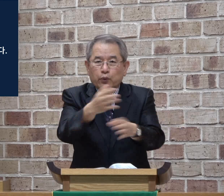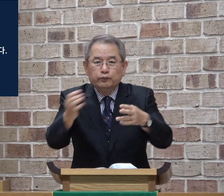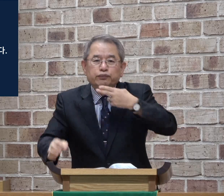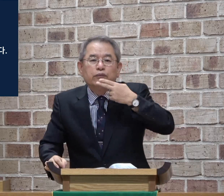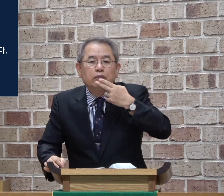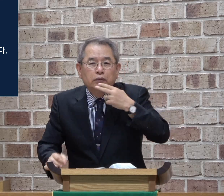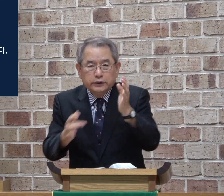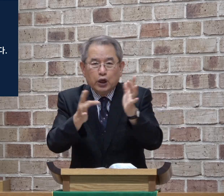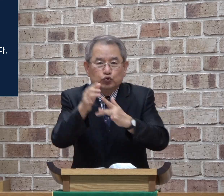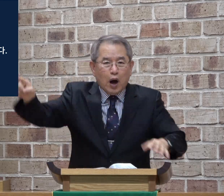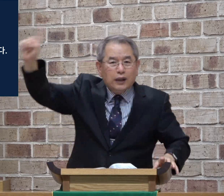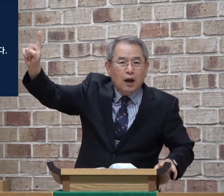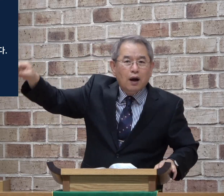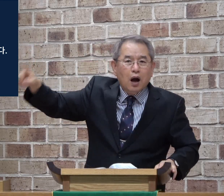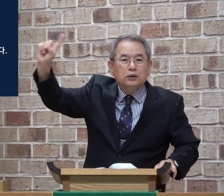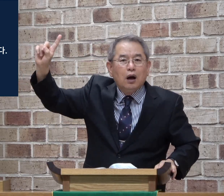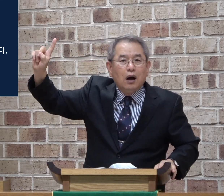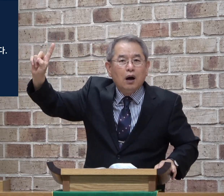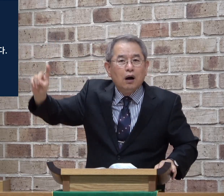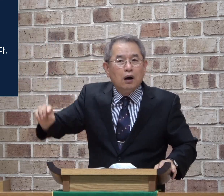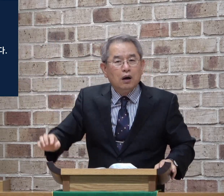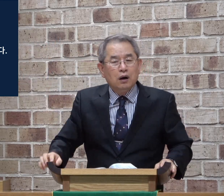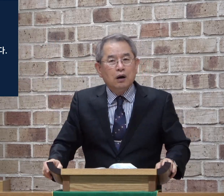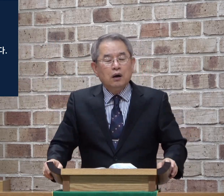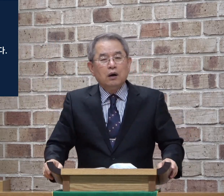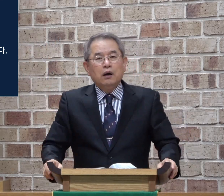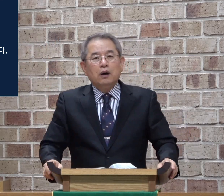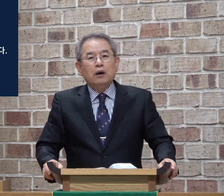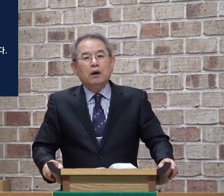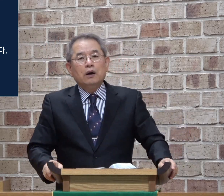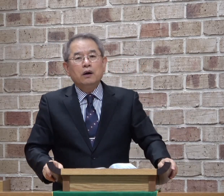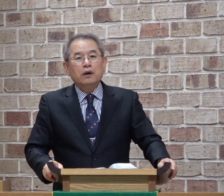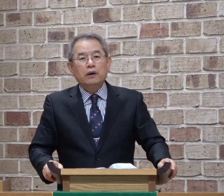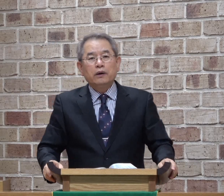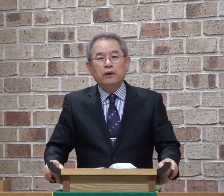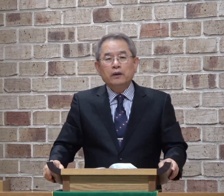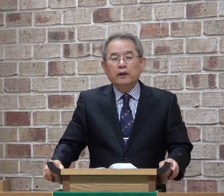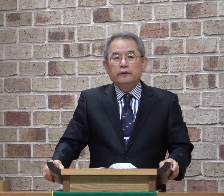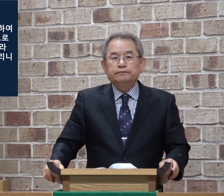방법으로도 우리가 죄를 용서받을 수 있는 것은 없습니다. 오직 예수님 뿐입니다.